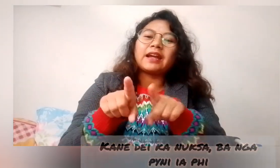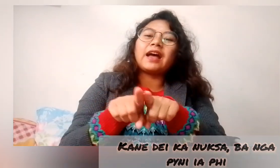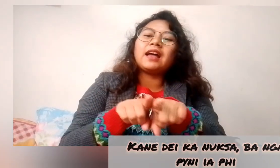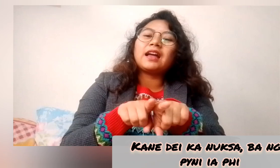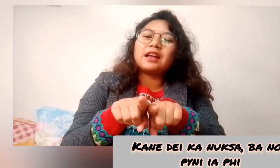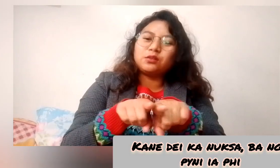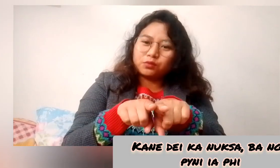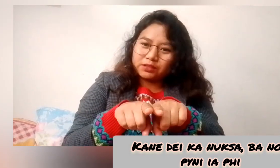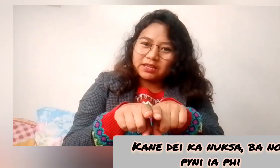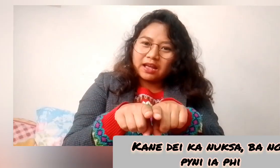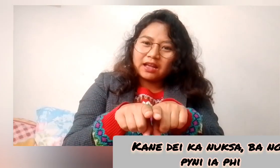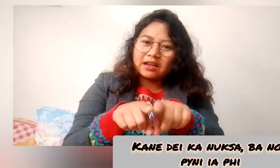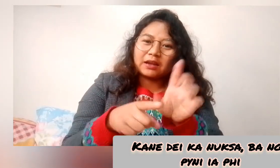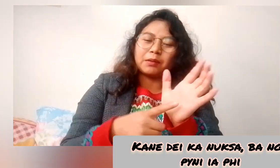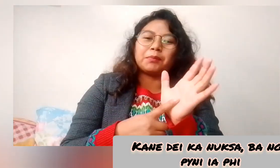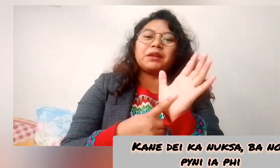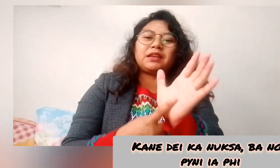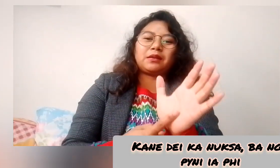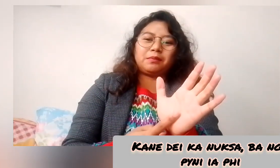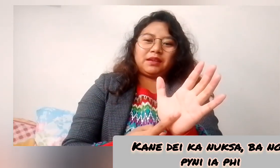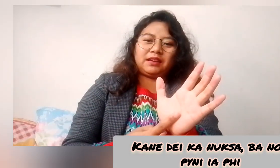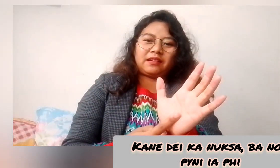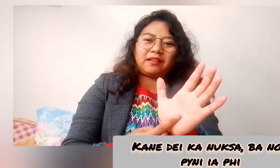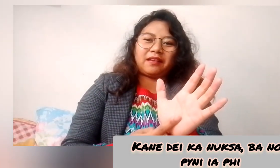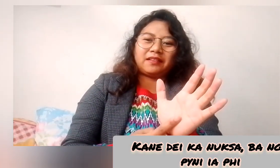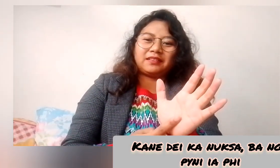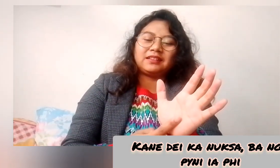Te kani kade kanuksa bangapan EAP.